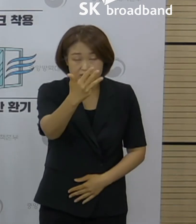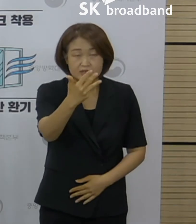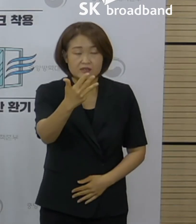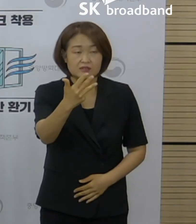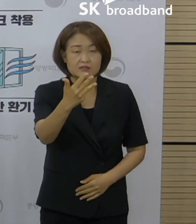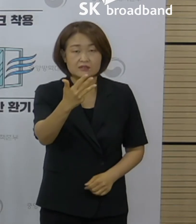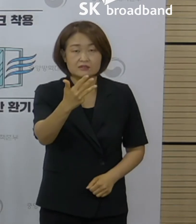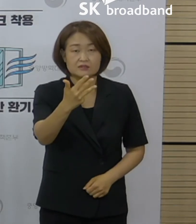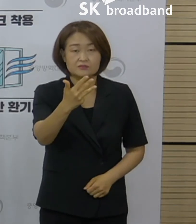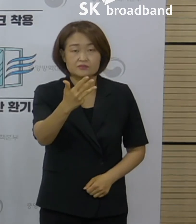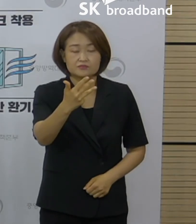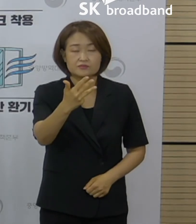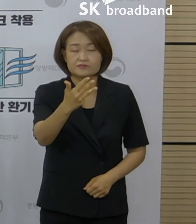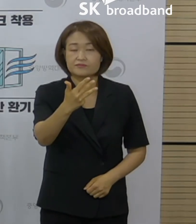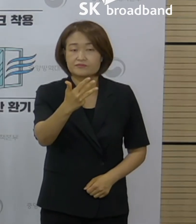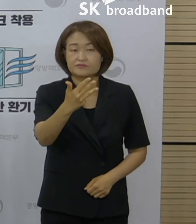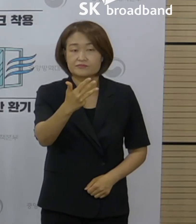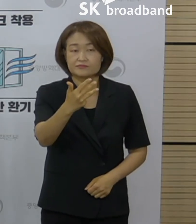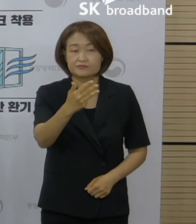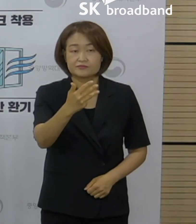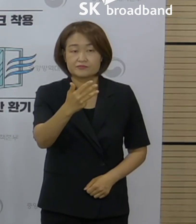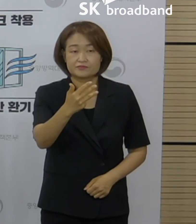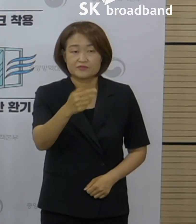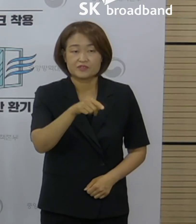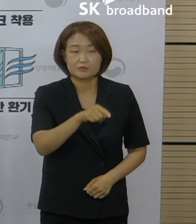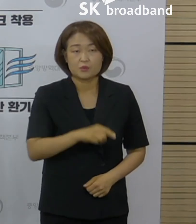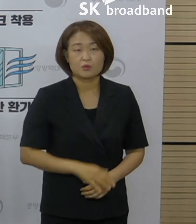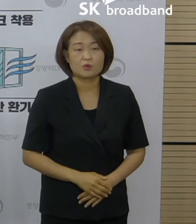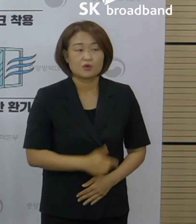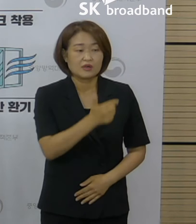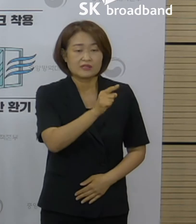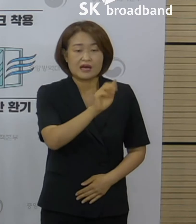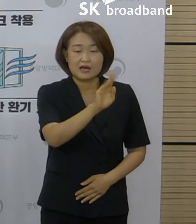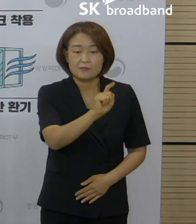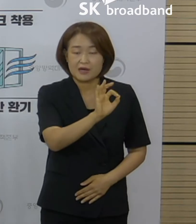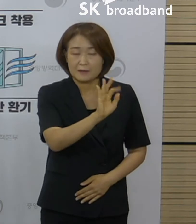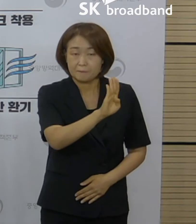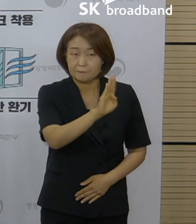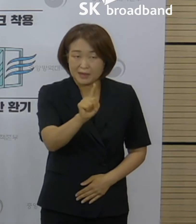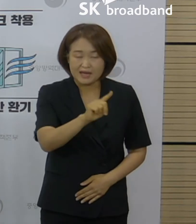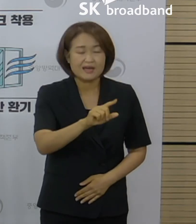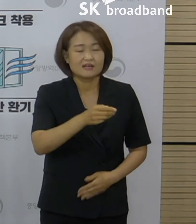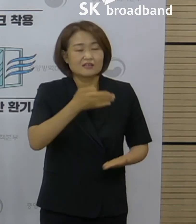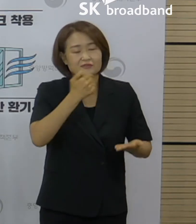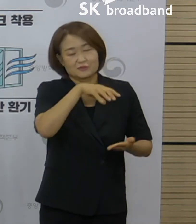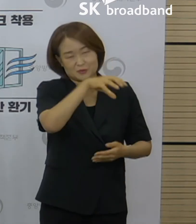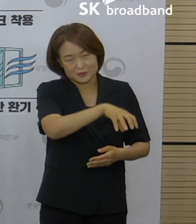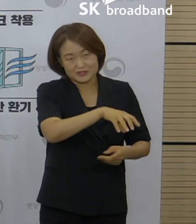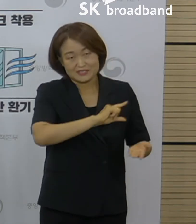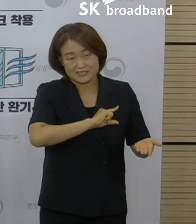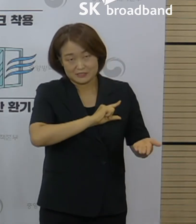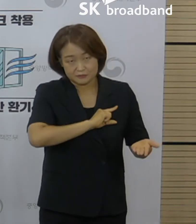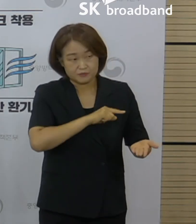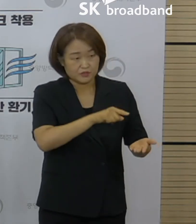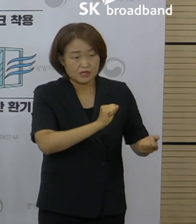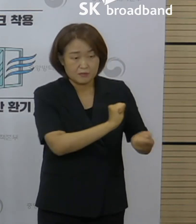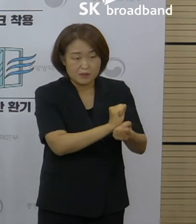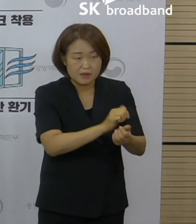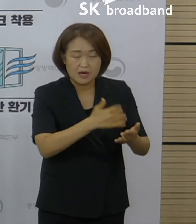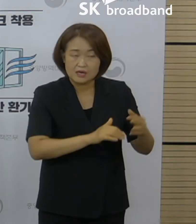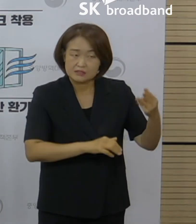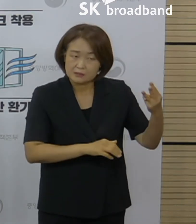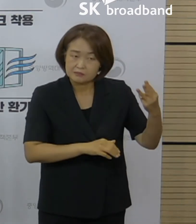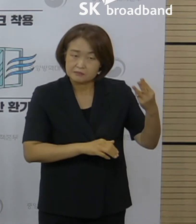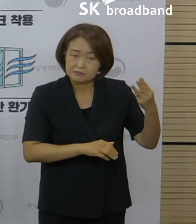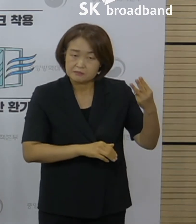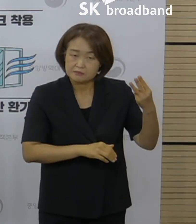최초에 저희들이 인지한 것은 나밤바라는 음식점인데 여기에서 방문해서 확진자들이 3355